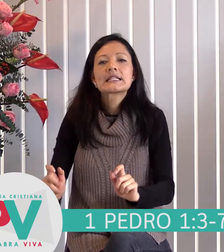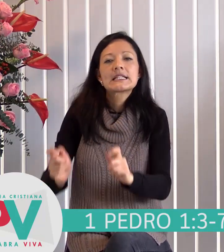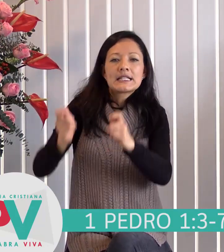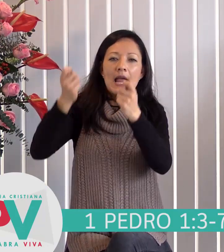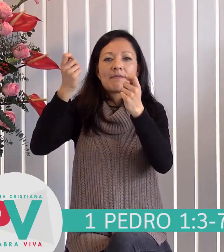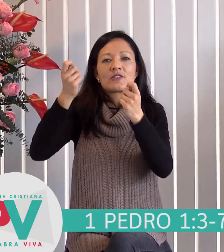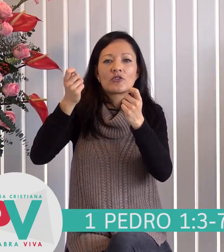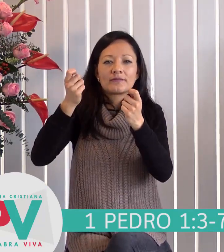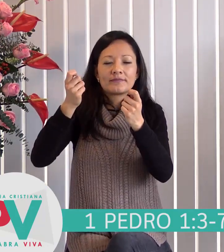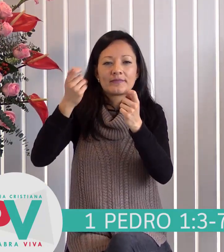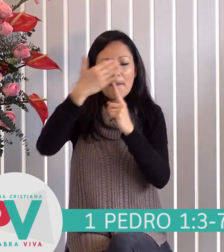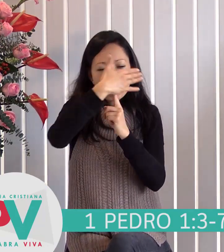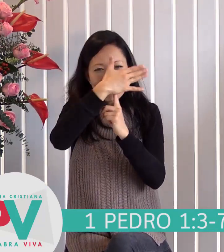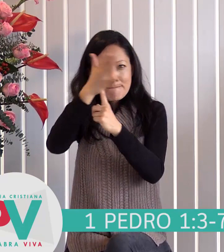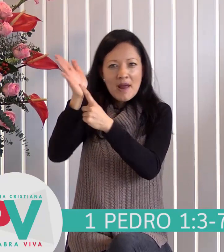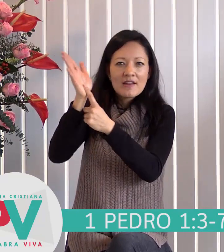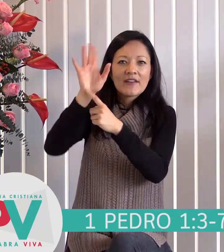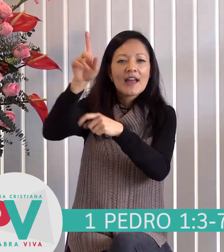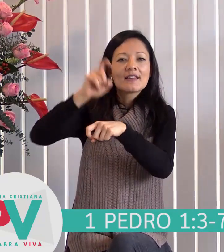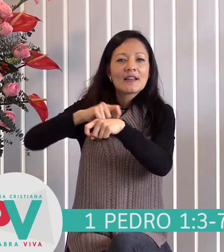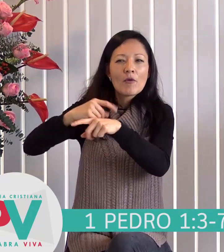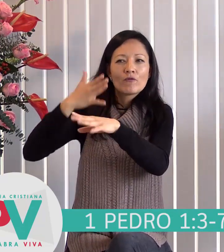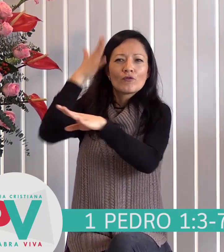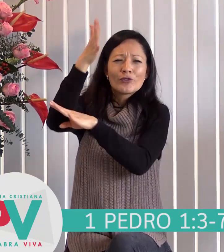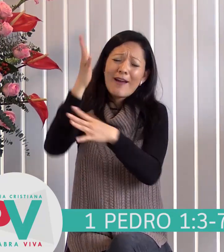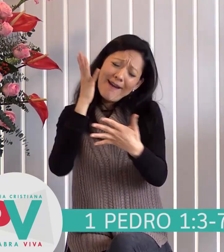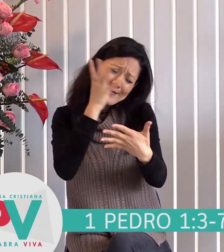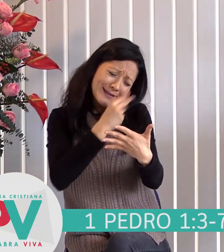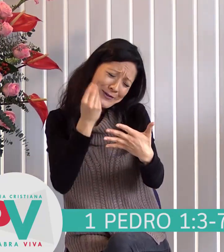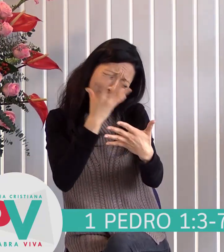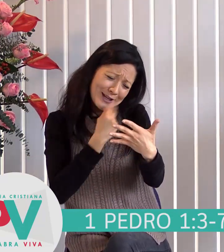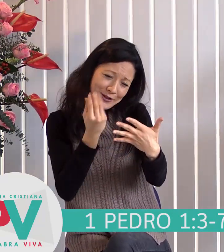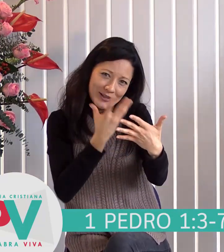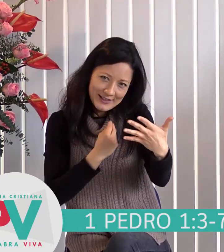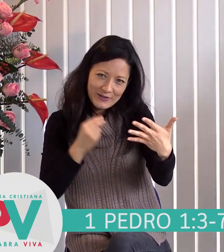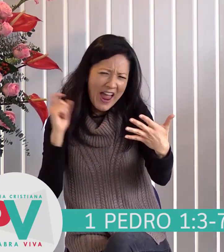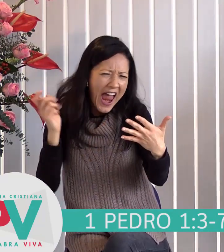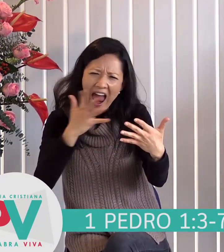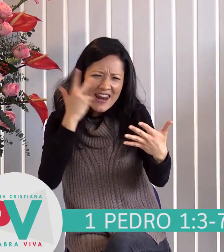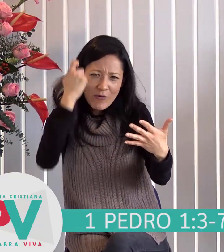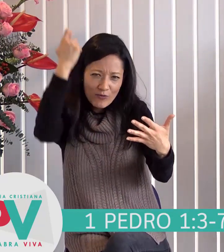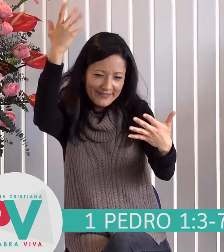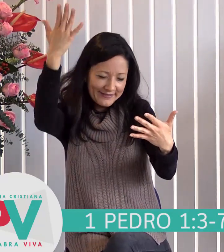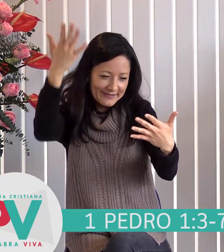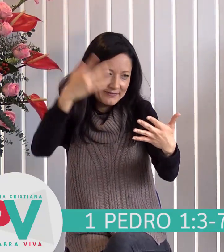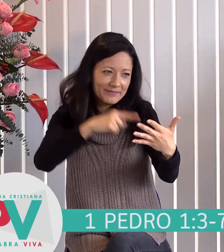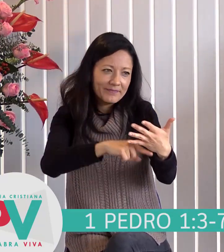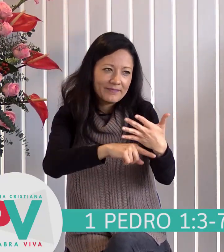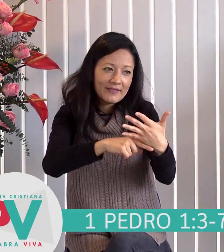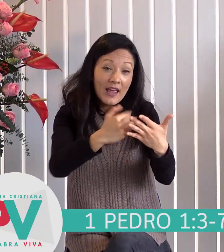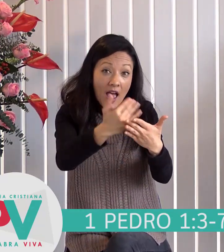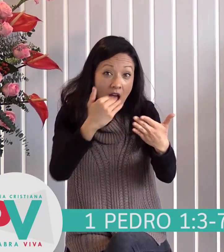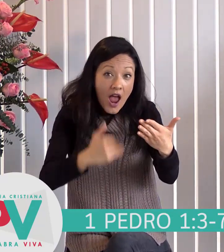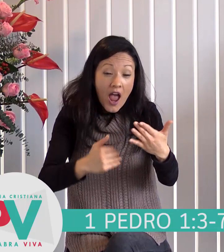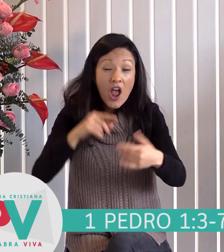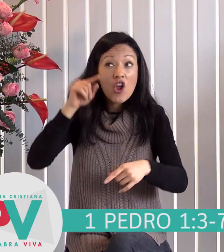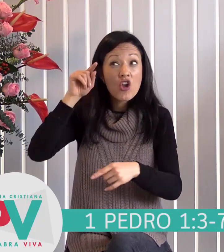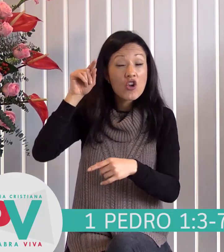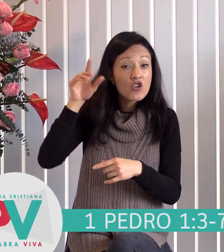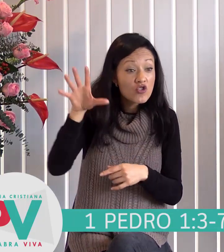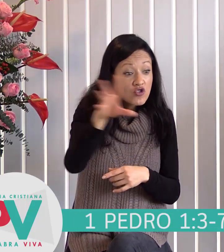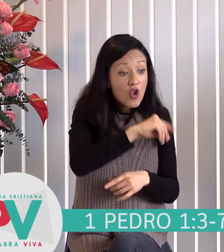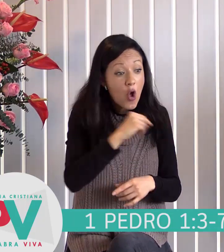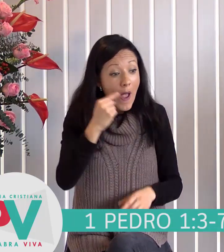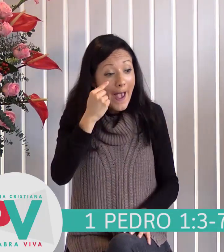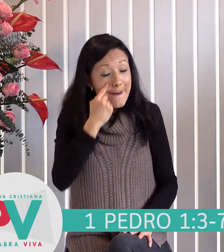manifestada para ser manifestada en tiempos postreros. Lindo, lindo, lindo, aleluya, gloria a Dios. Para que sometida